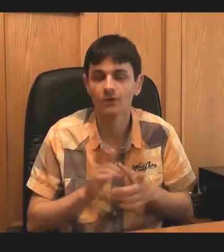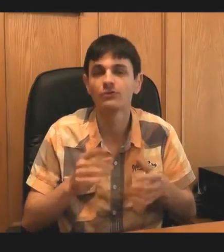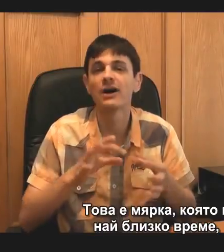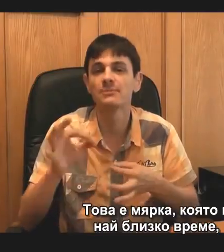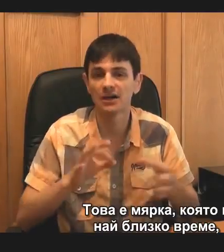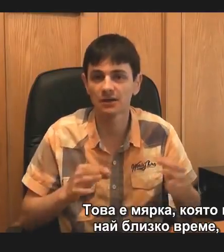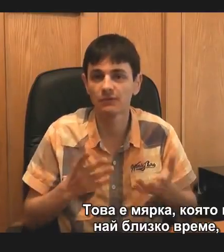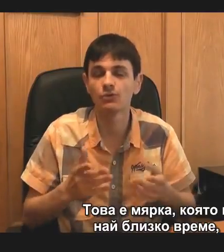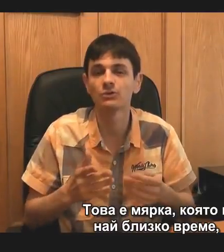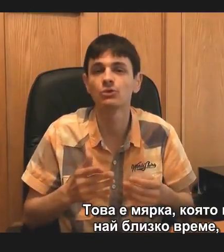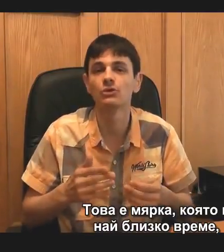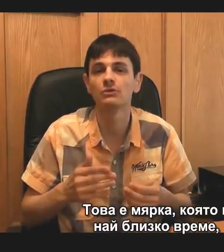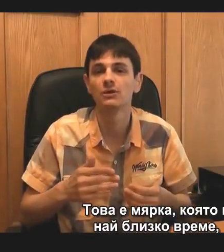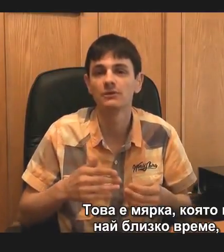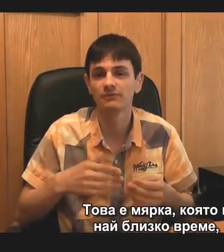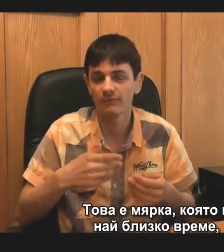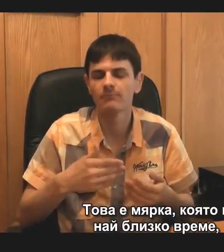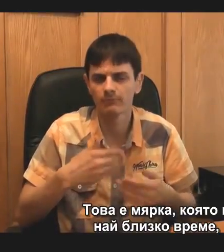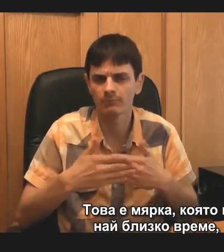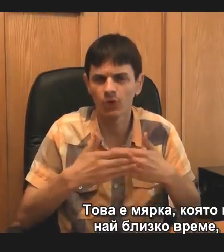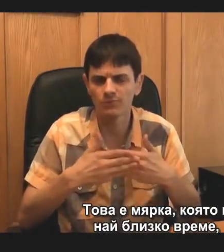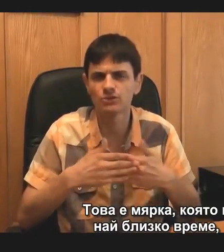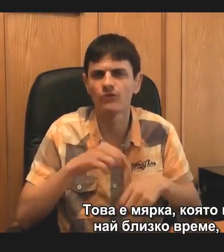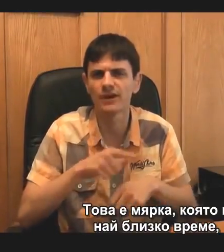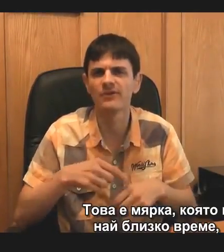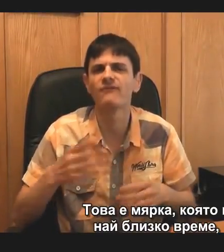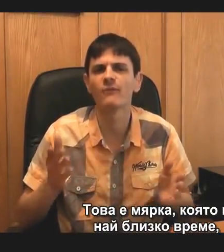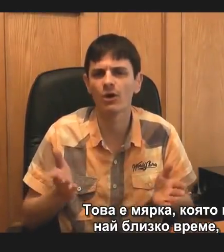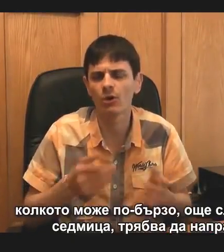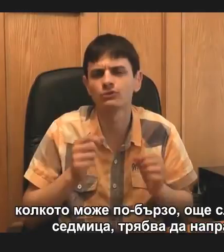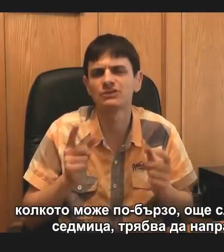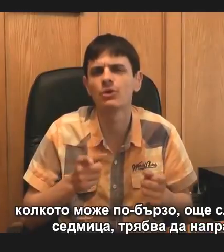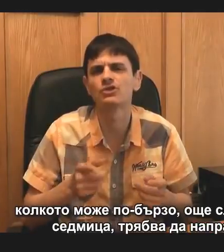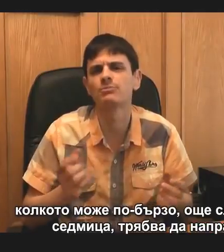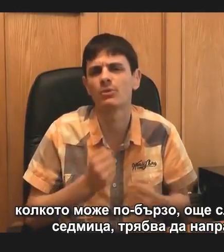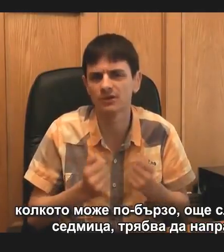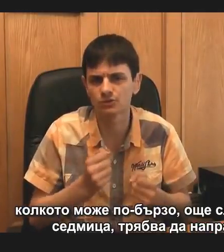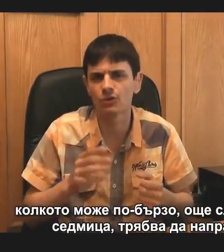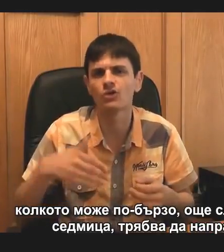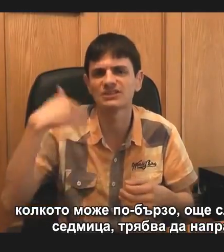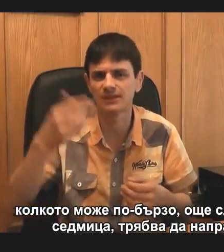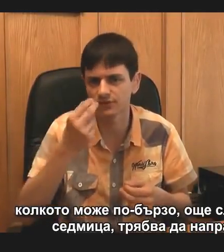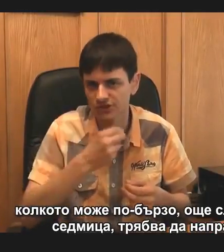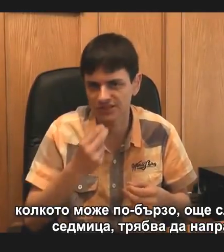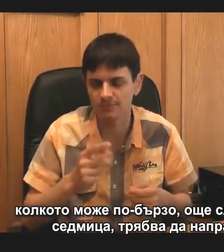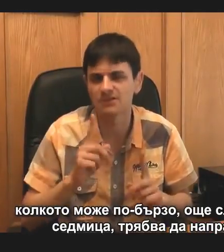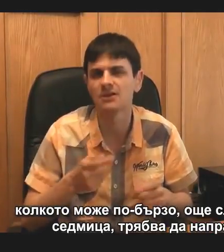Това е мярка, в която много близко време, колкото се може по-бързо, още следващата седмица,